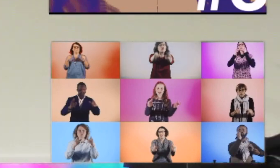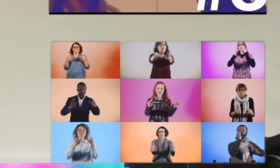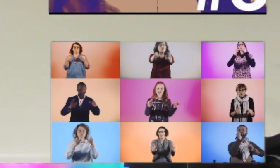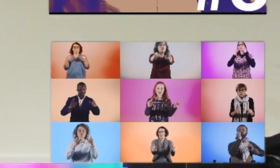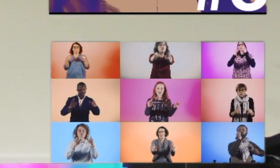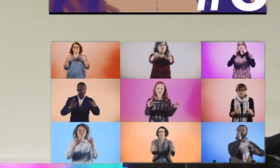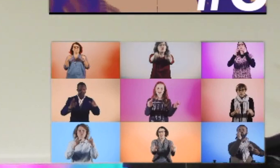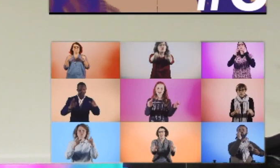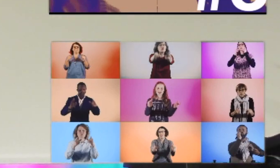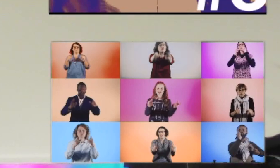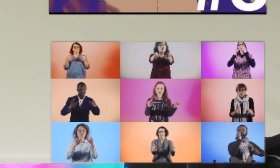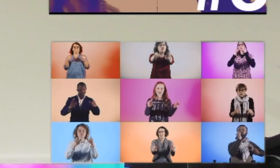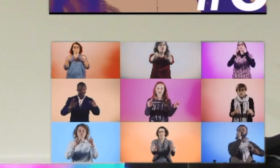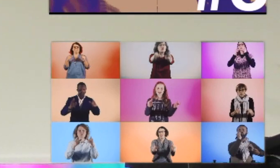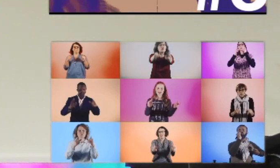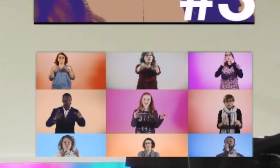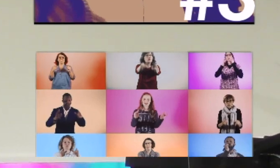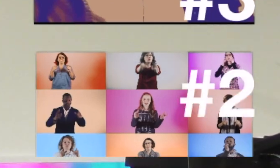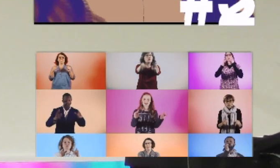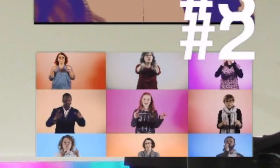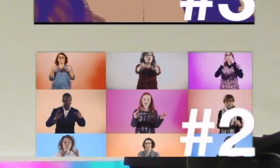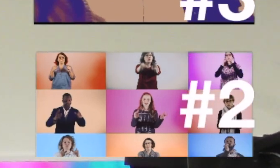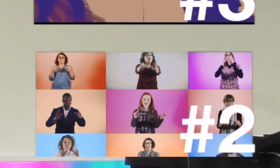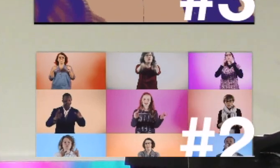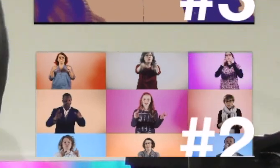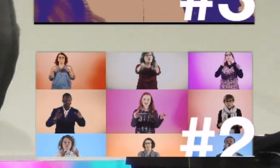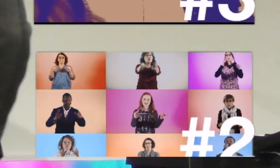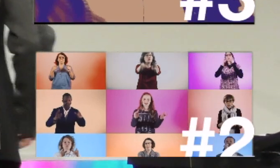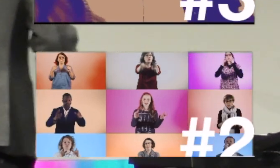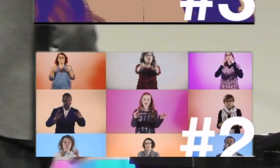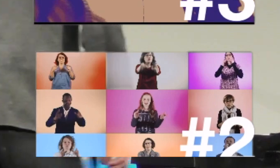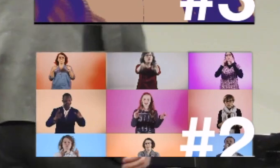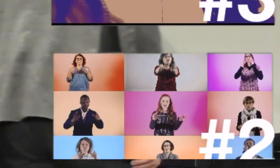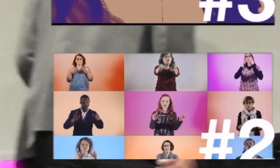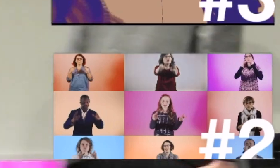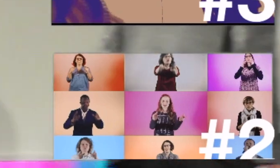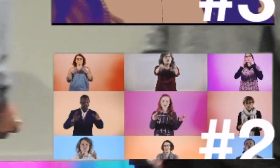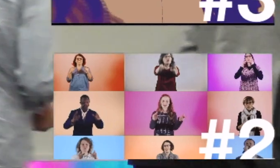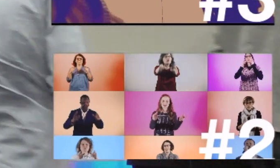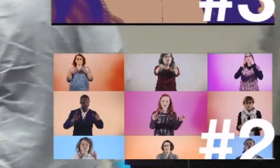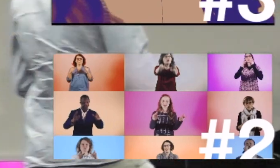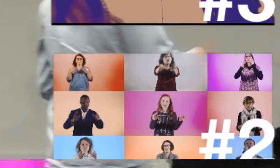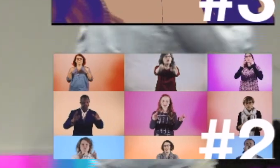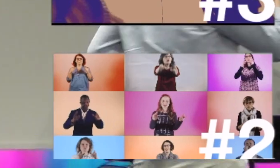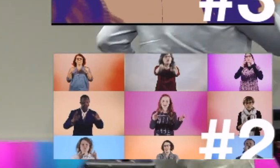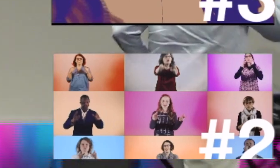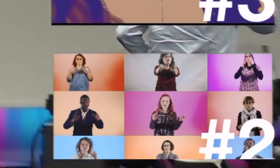Im zweiten Rang ist mixed mit Mini-Sprach.